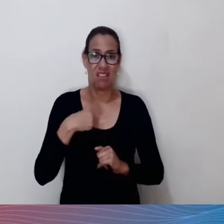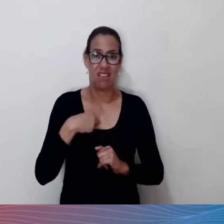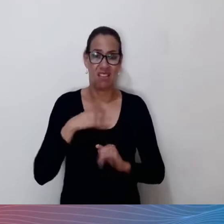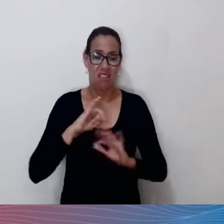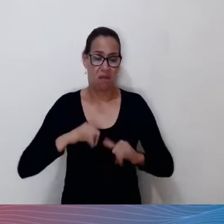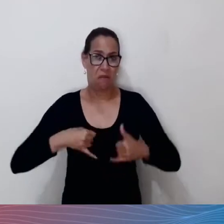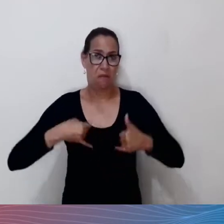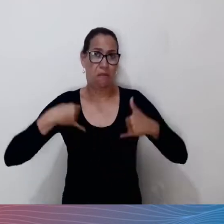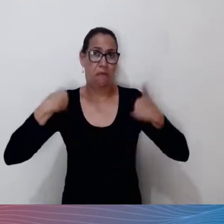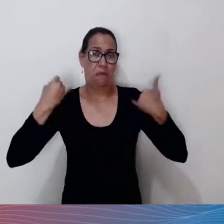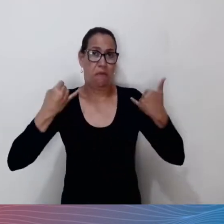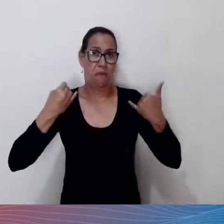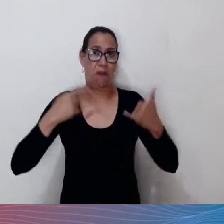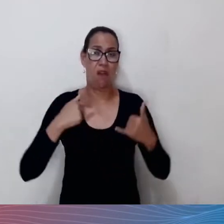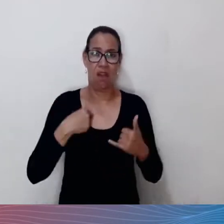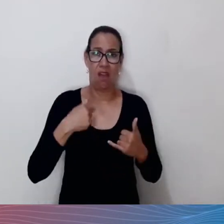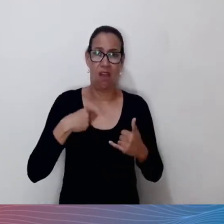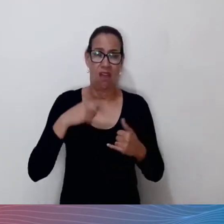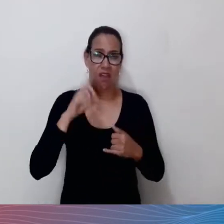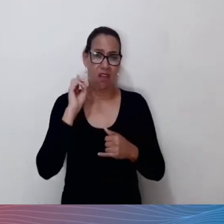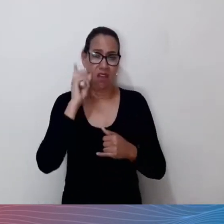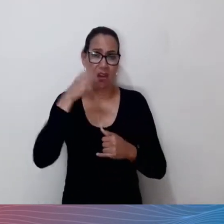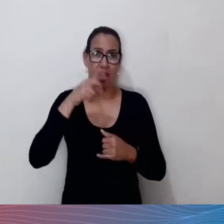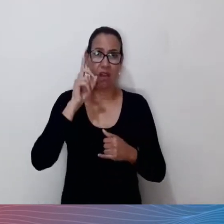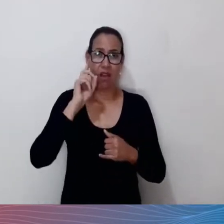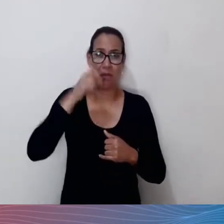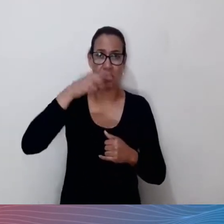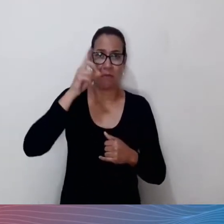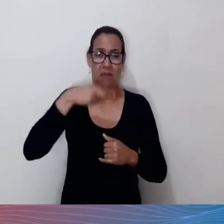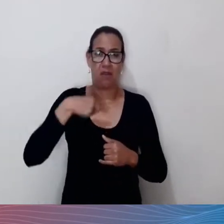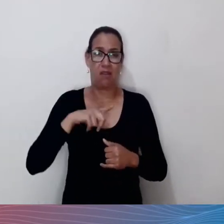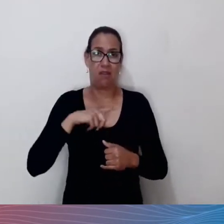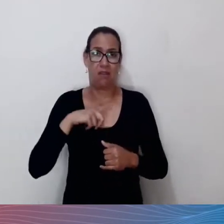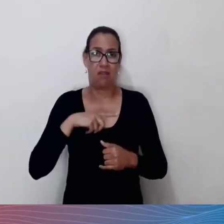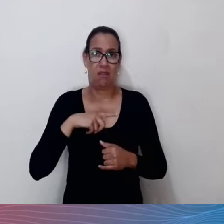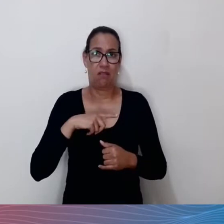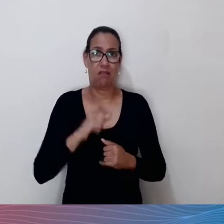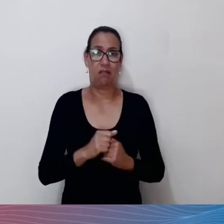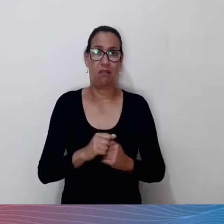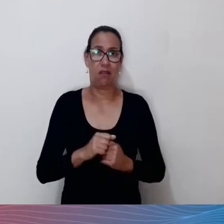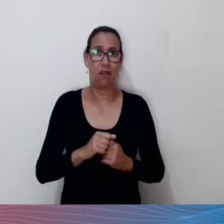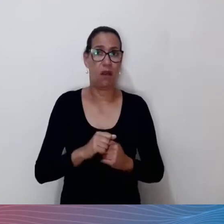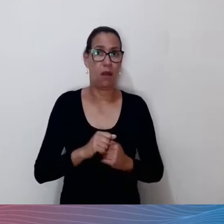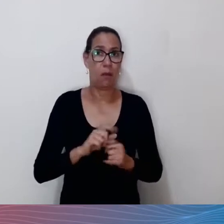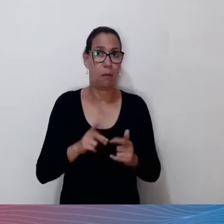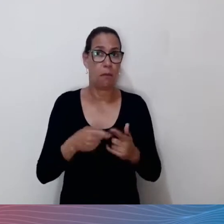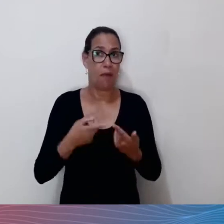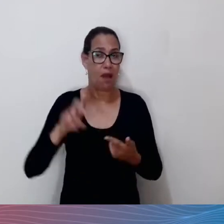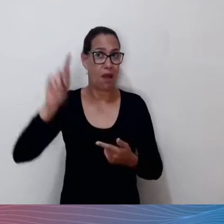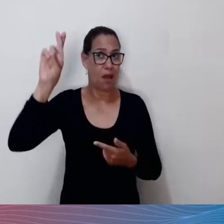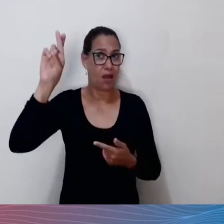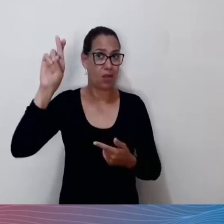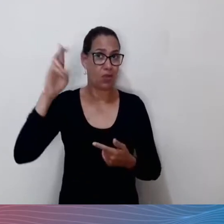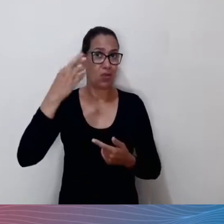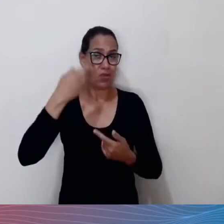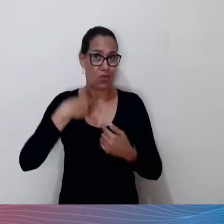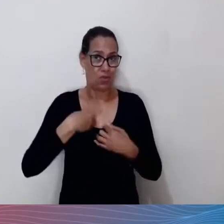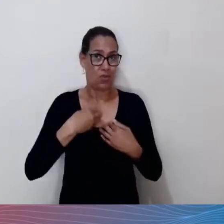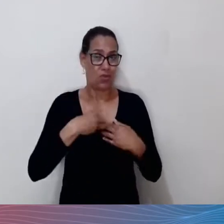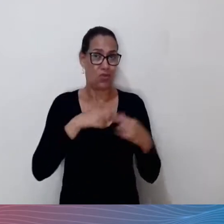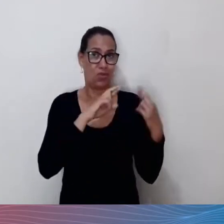nossa autoridade, a qual o Senhor nos conferiu para edificação e não para destruição